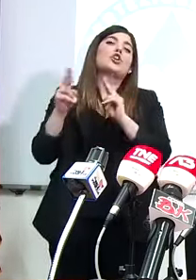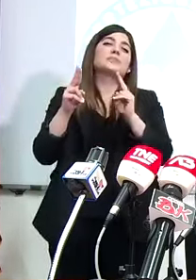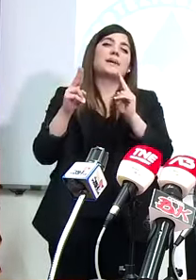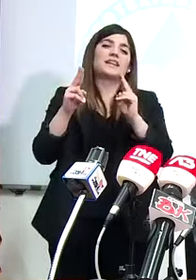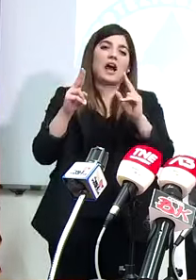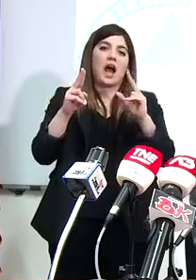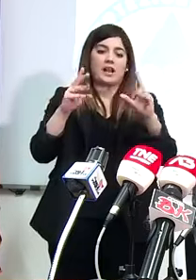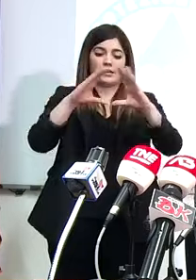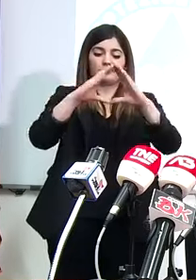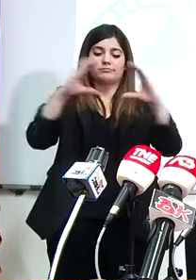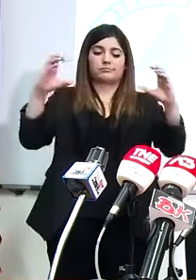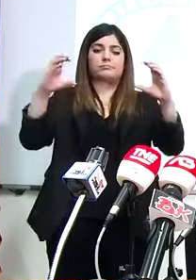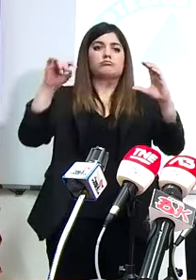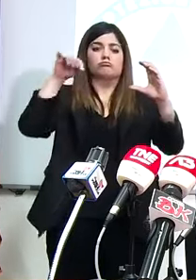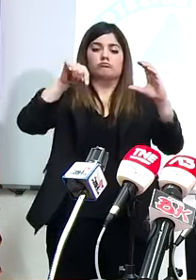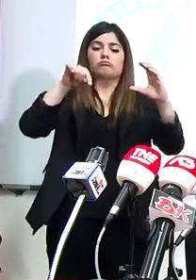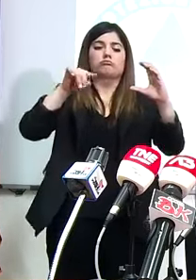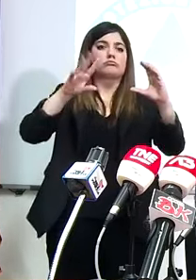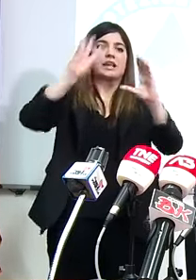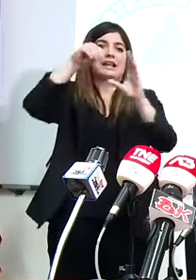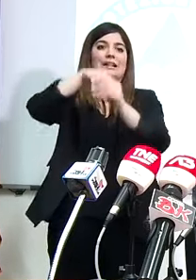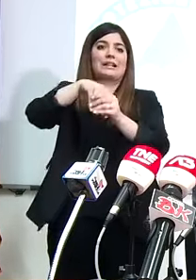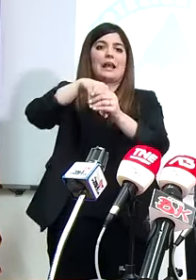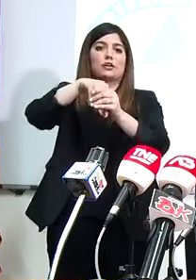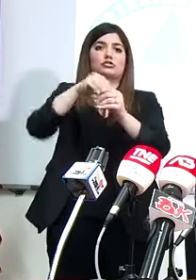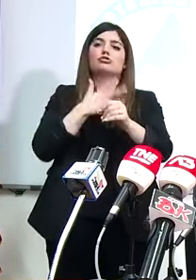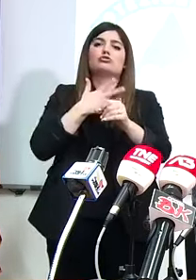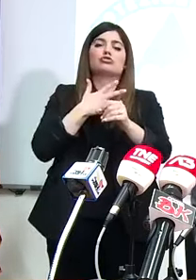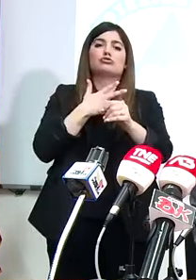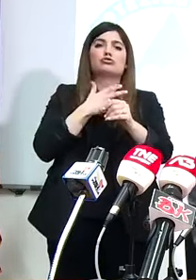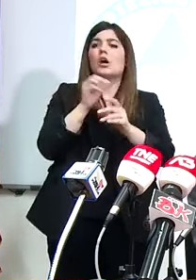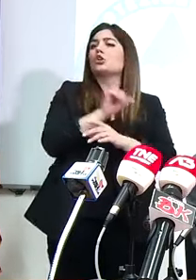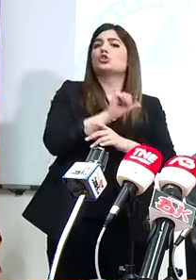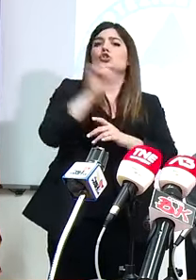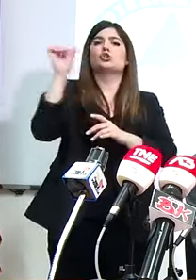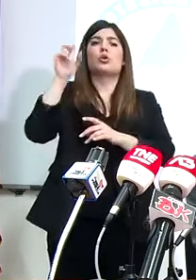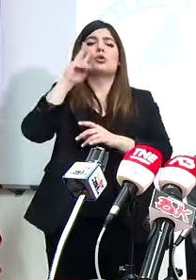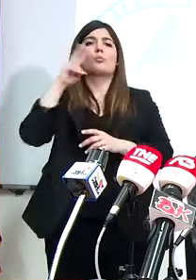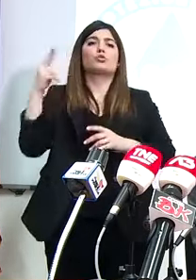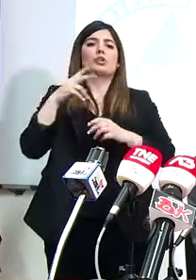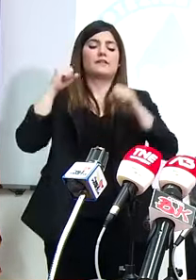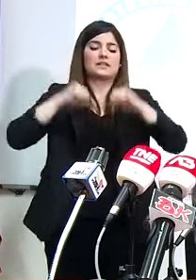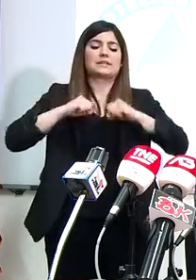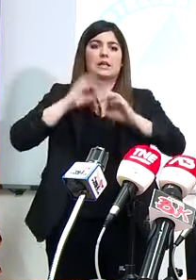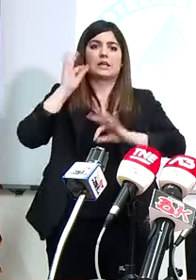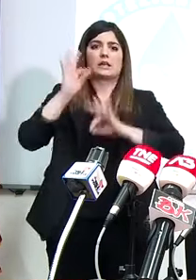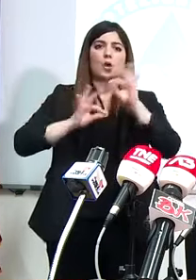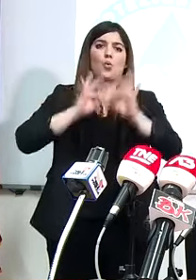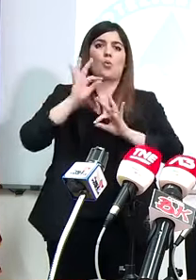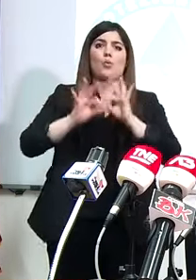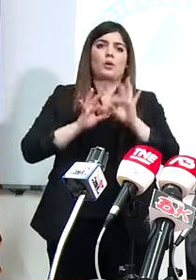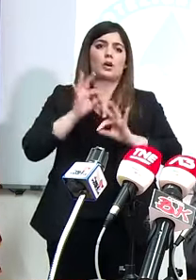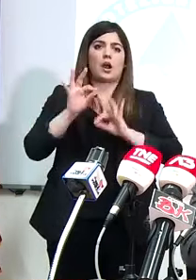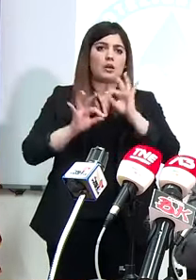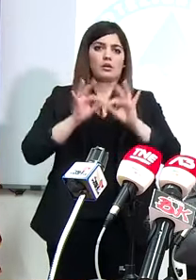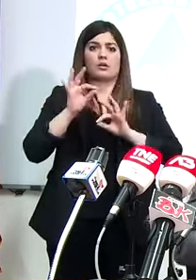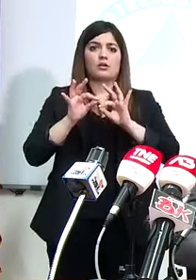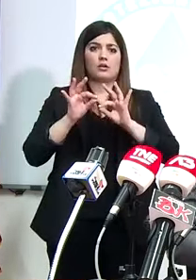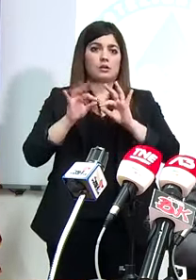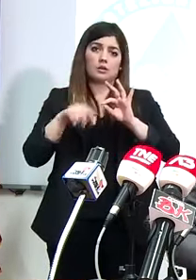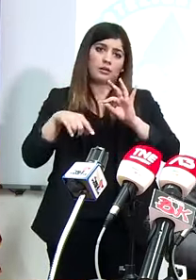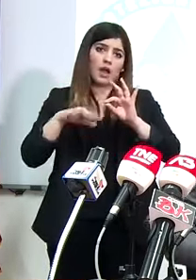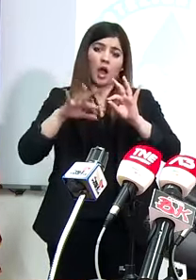molto efficiente diciamo performante sotto il profilo delle cure durerà magari di meno perché poi sapete gli ospedali